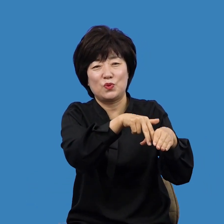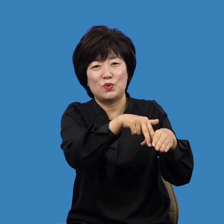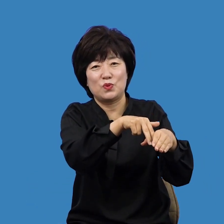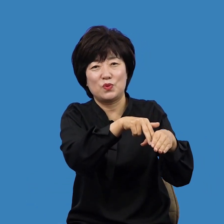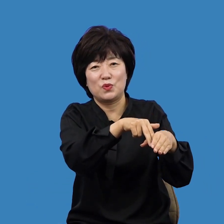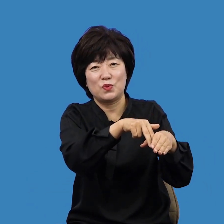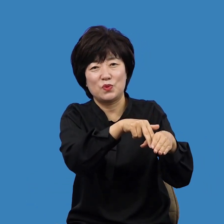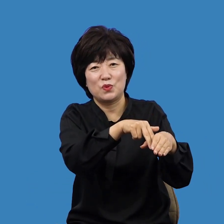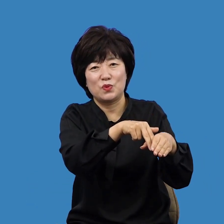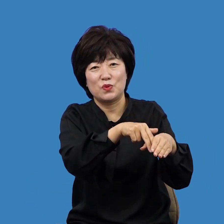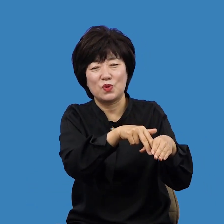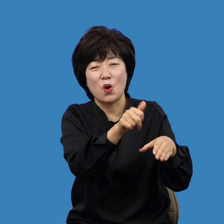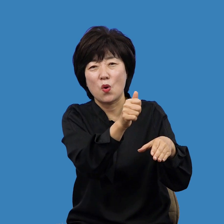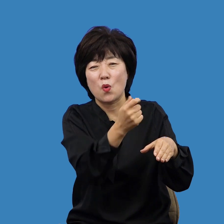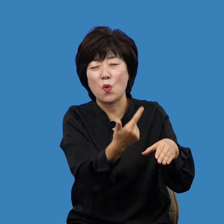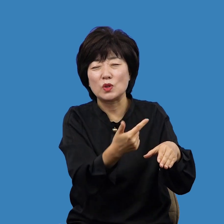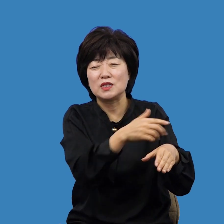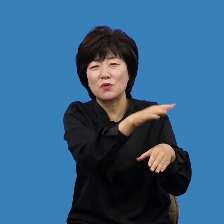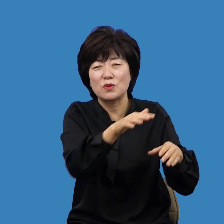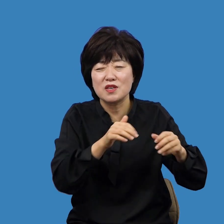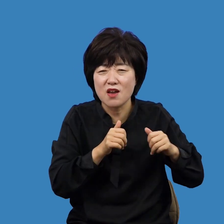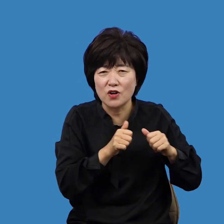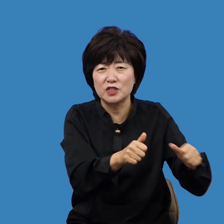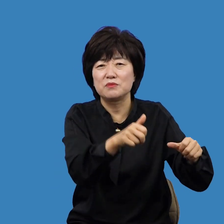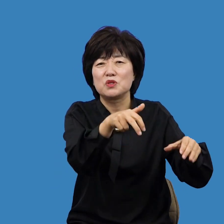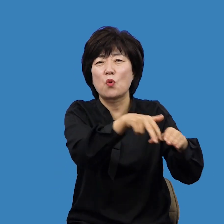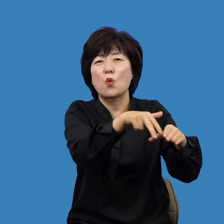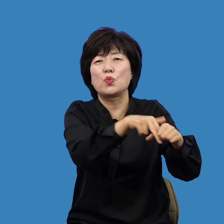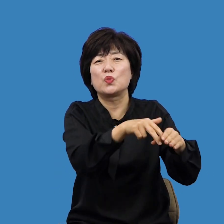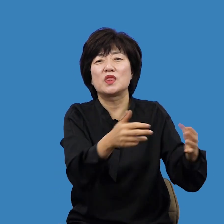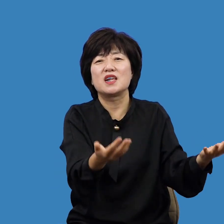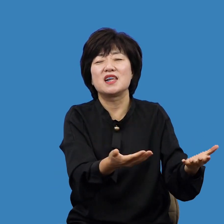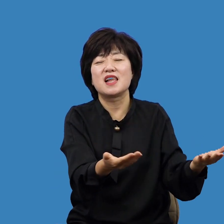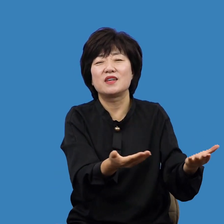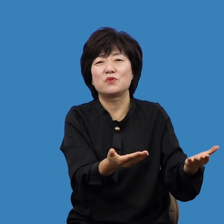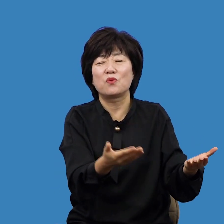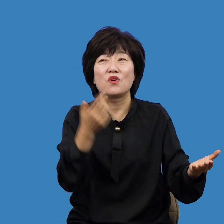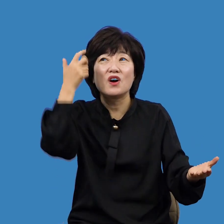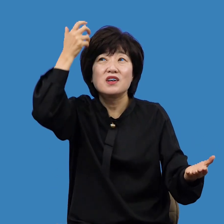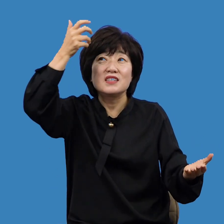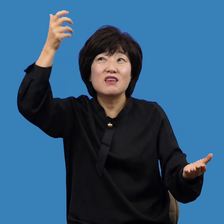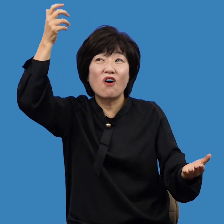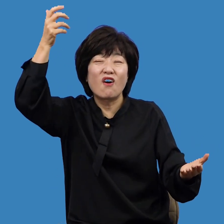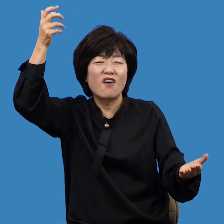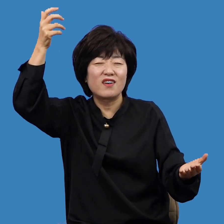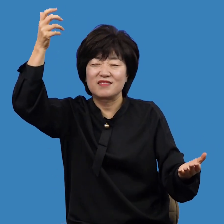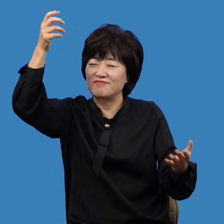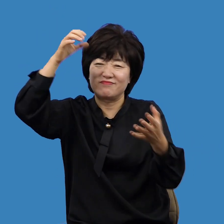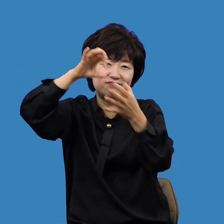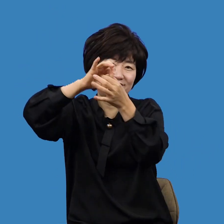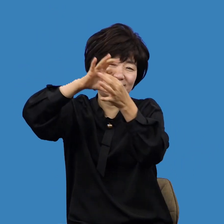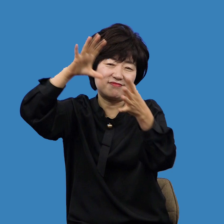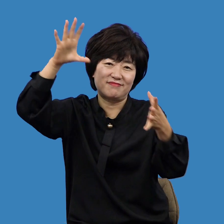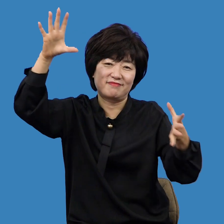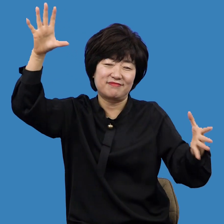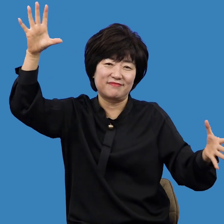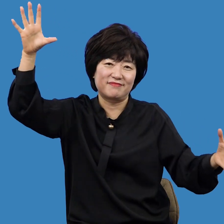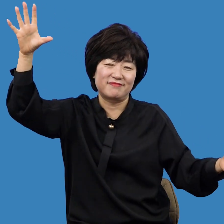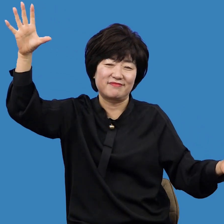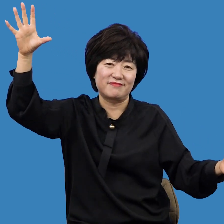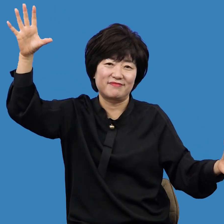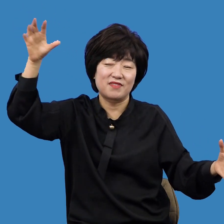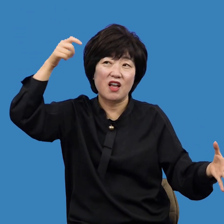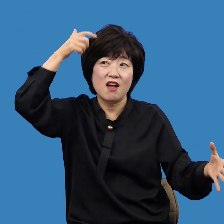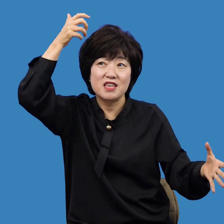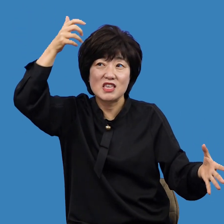종교. 혼으로는 여러분 아무리 열심히 일을 해도 영의 일을 대체할 수가 없어요. 그건 그냥 종교일 뿐이야. 영의